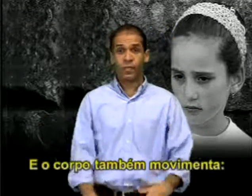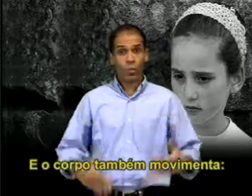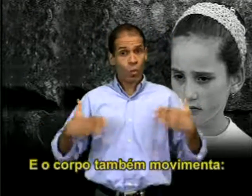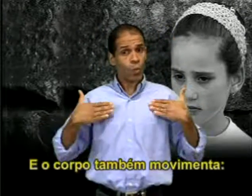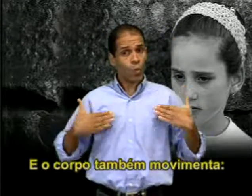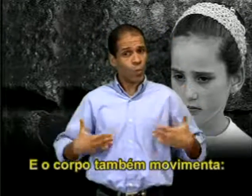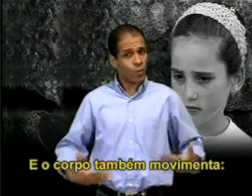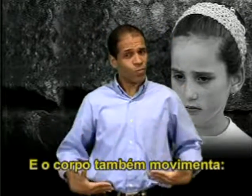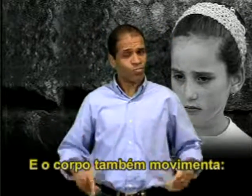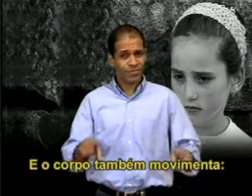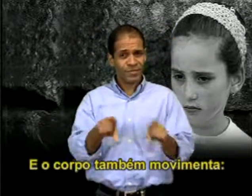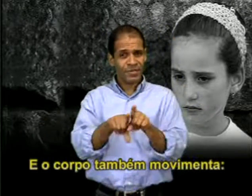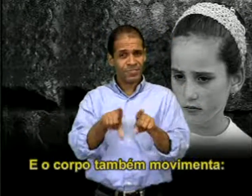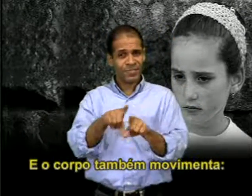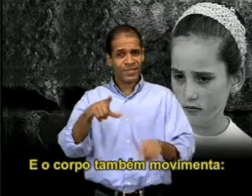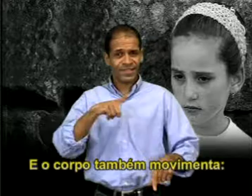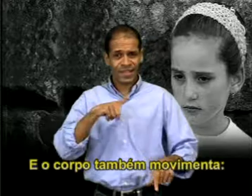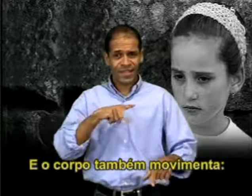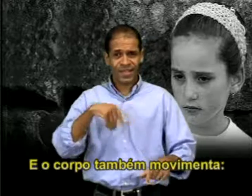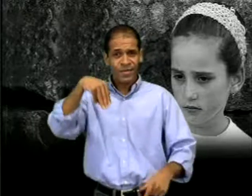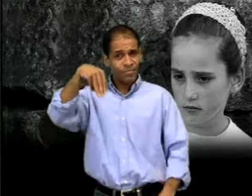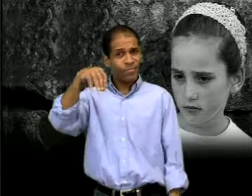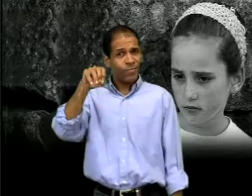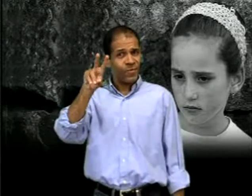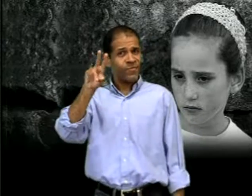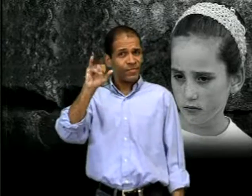E o corpo também movimenta.